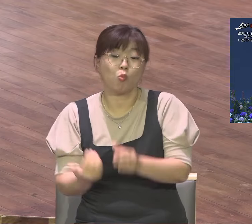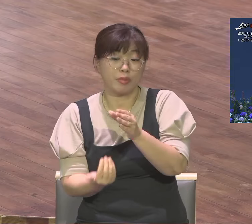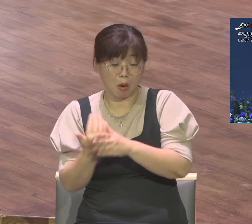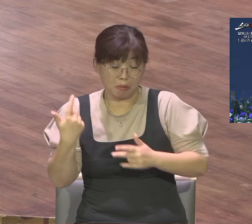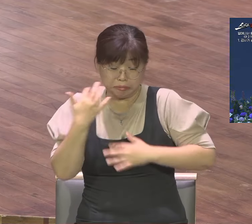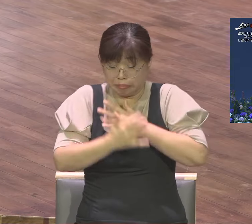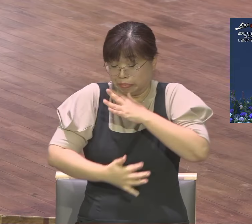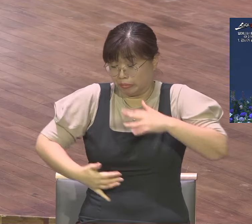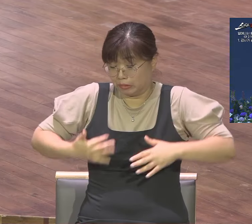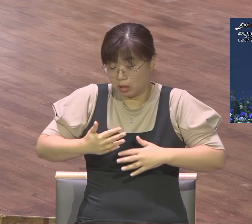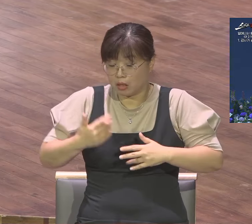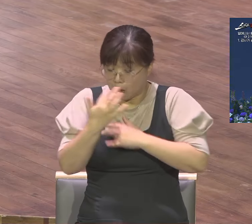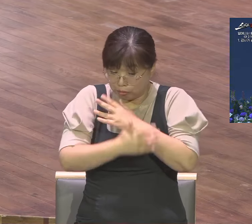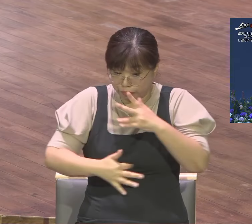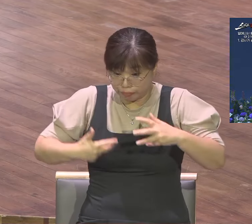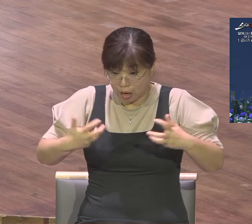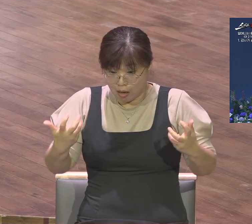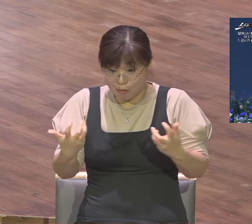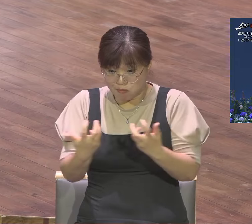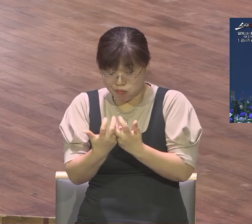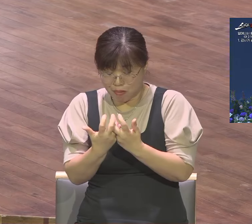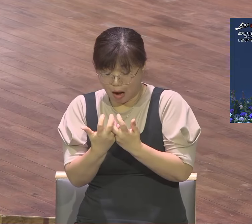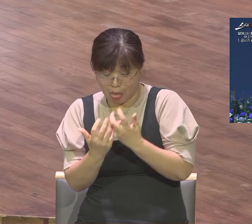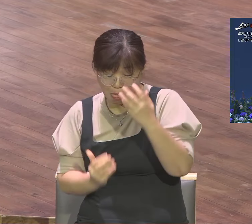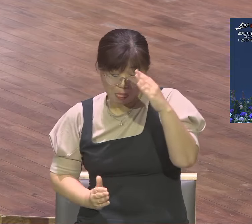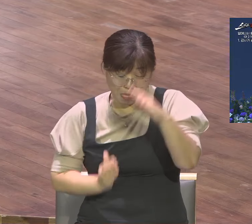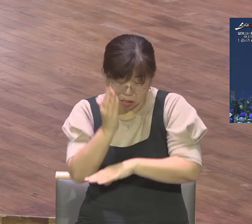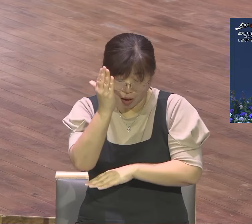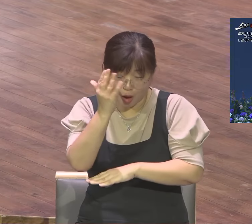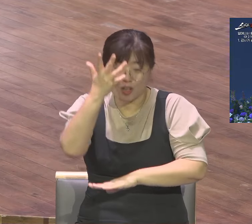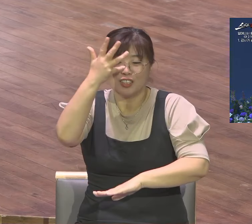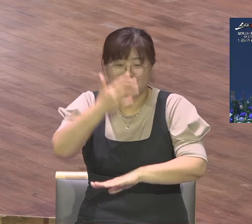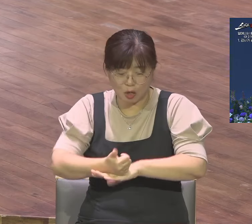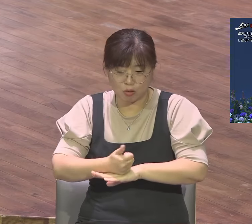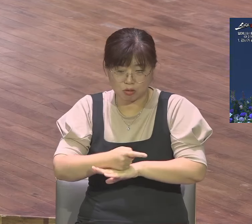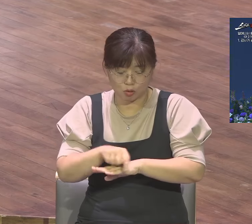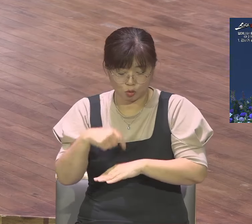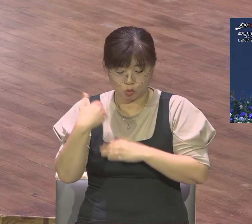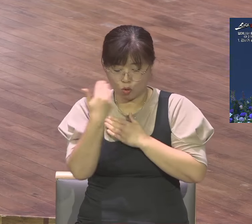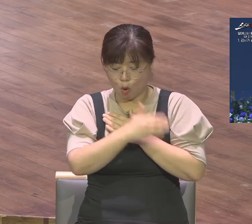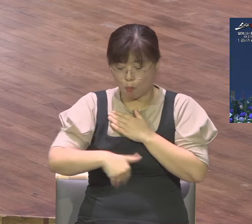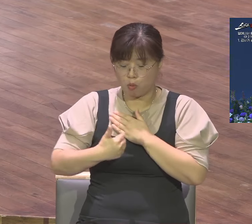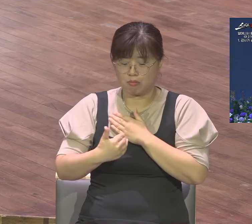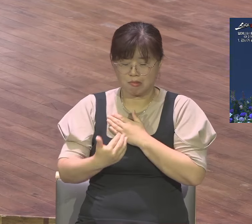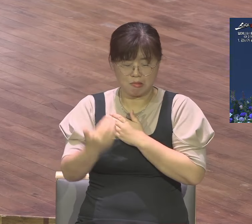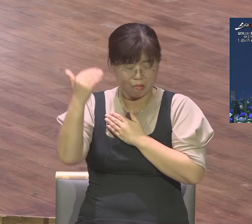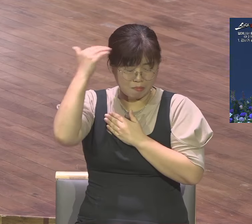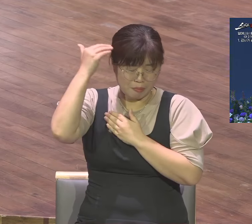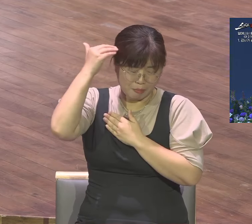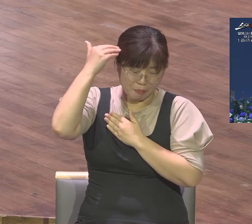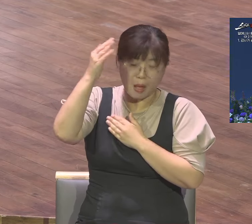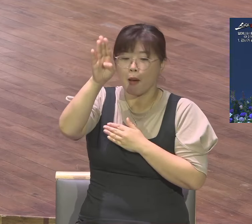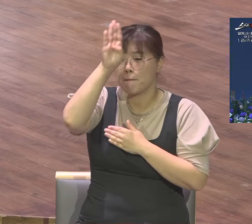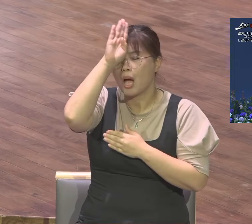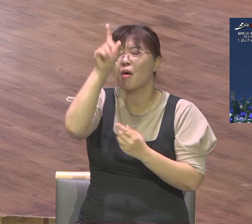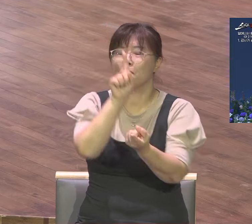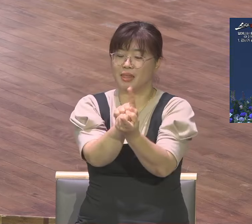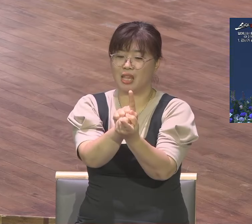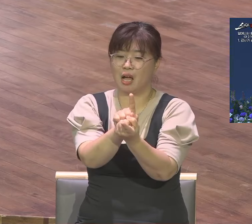조직을 공격해요. 그 현대인의 질병 중에 약 90%가